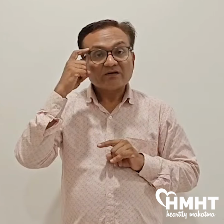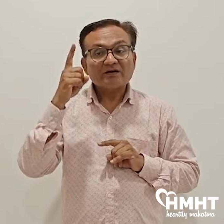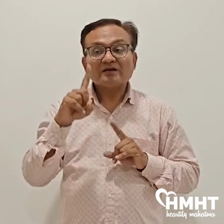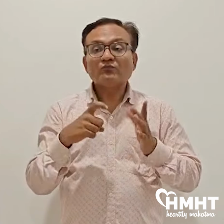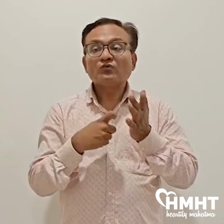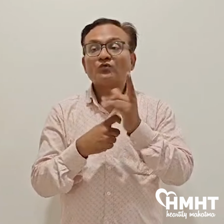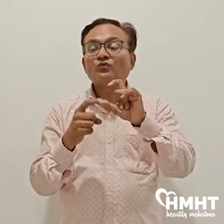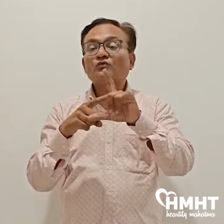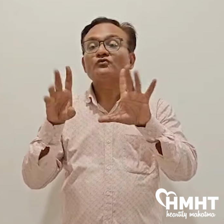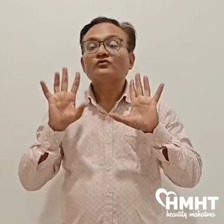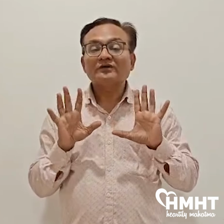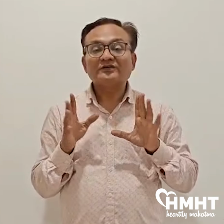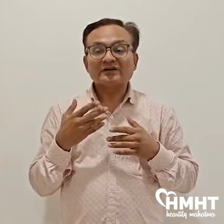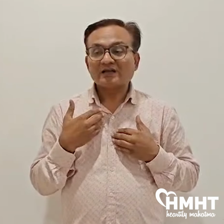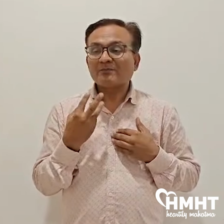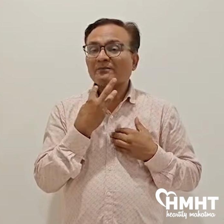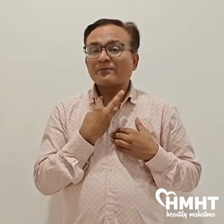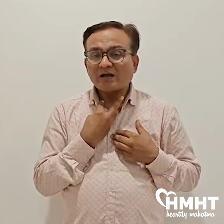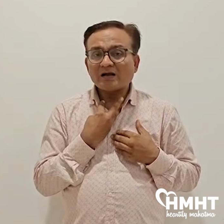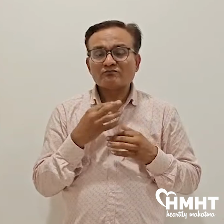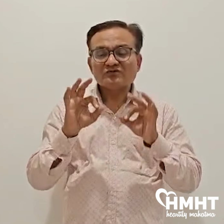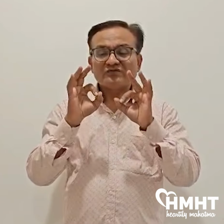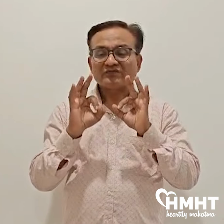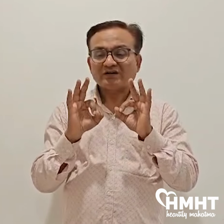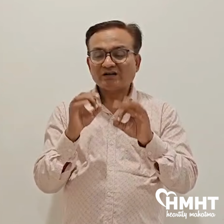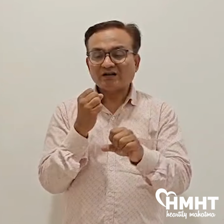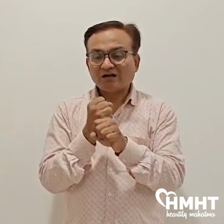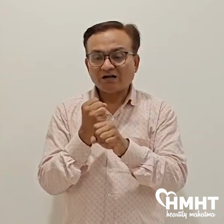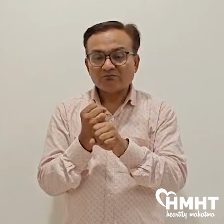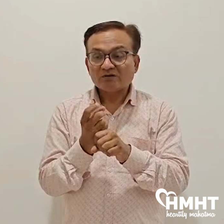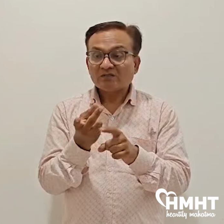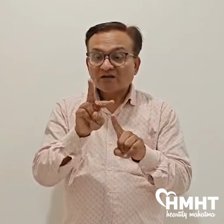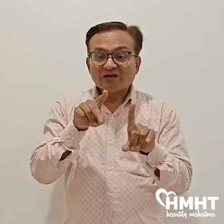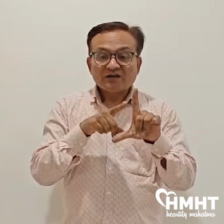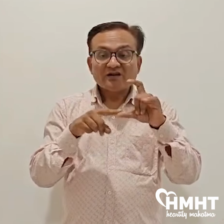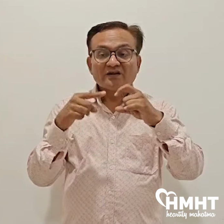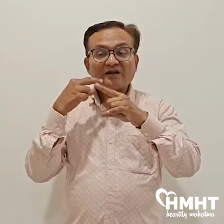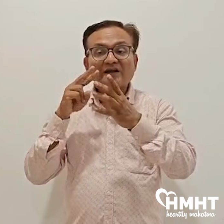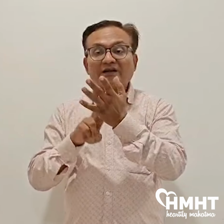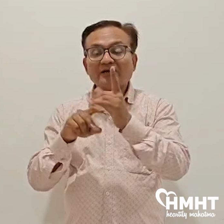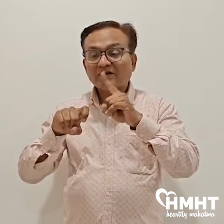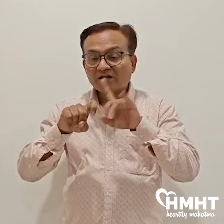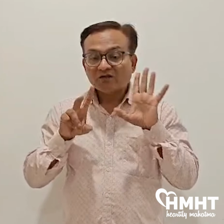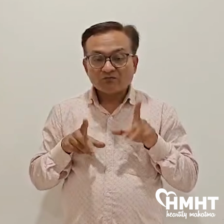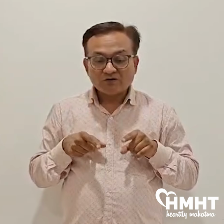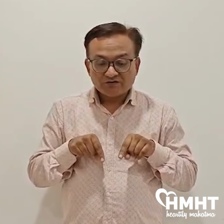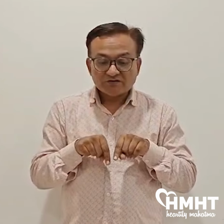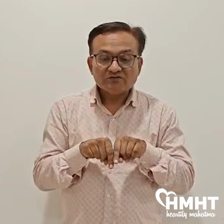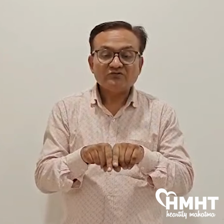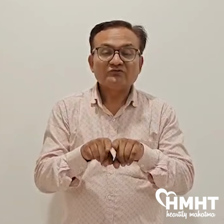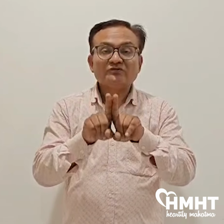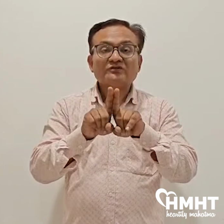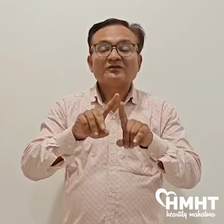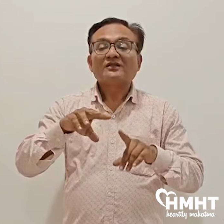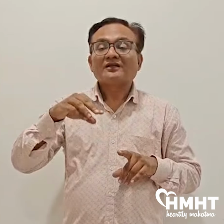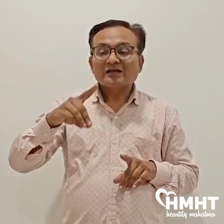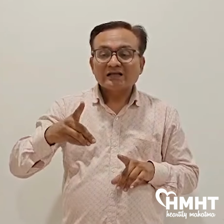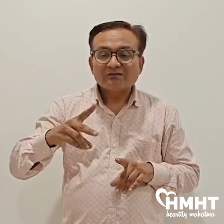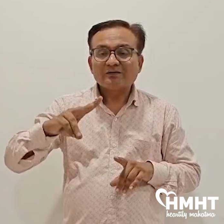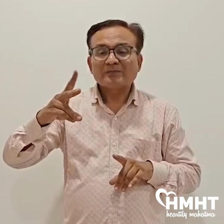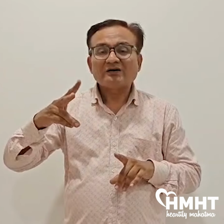પાપની લિંક હોય છે. પુણ્યની લિંક હોય ને તો પછી ક્રમે 50 પછી 51 આવે, 51 પછી 52 આવે, 52 પછી 3